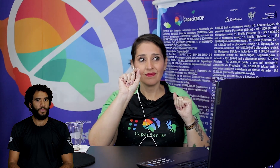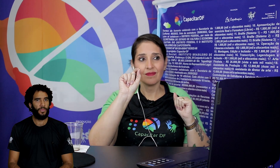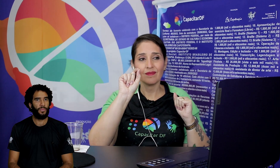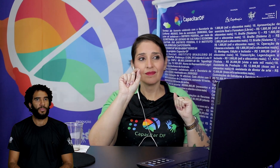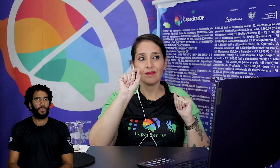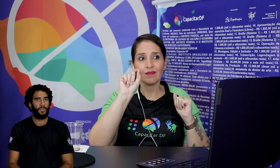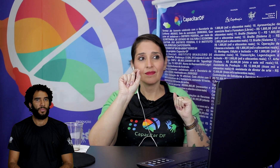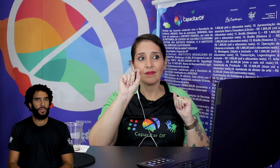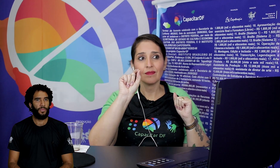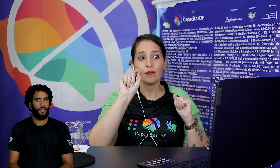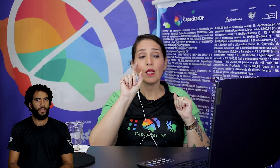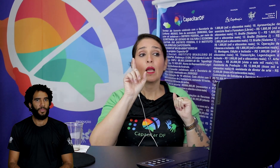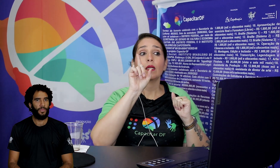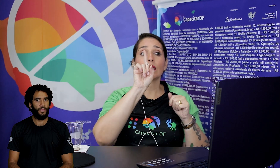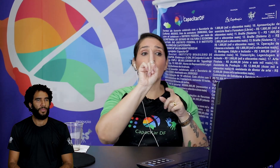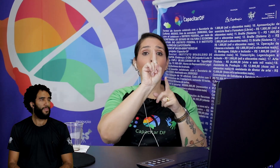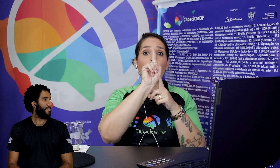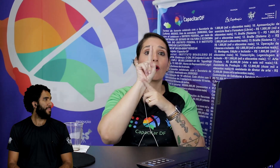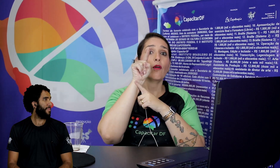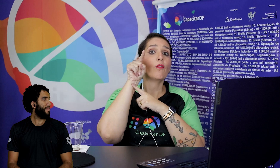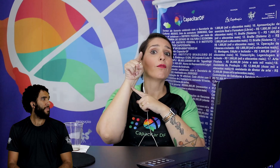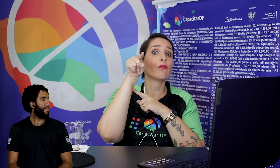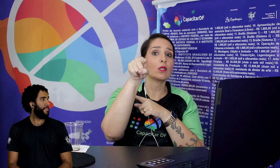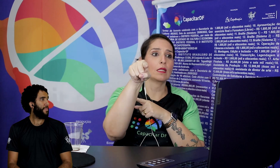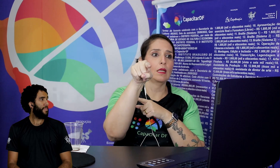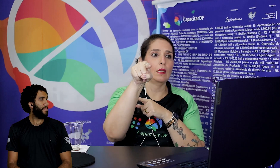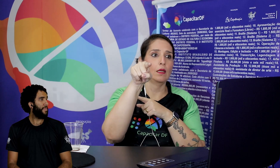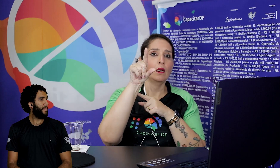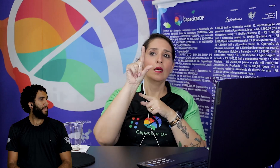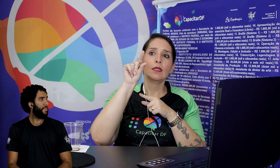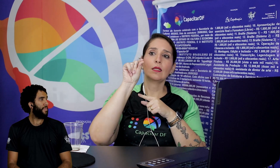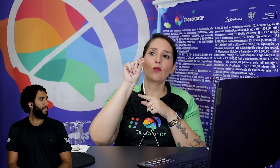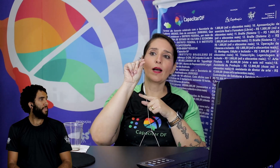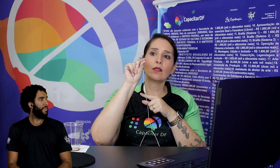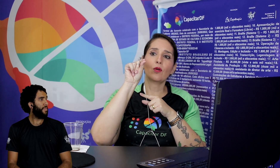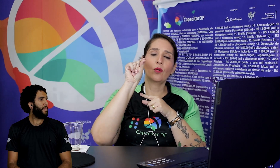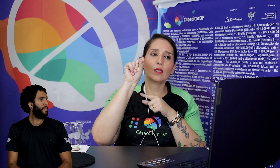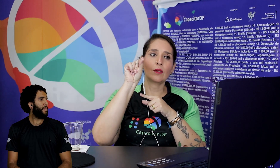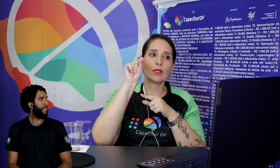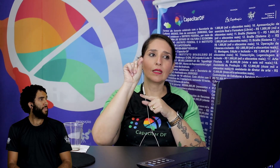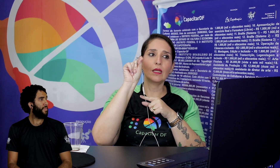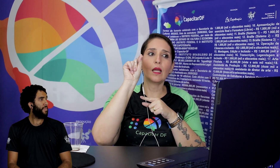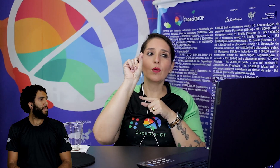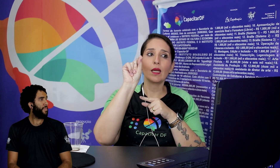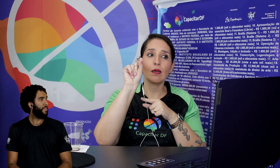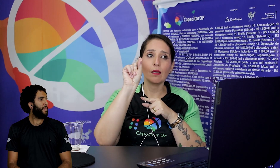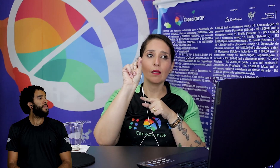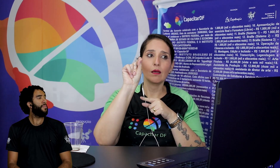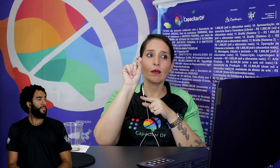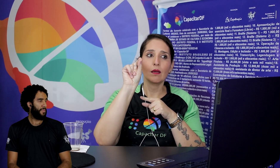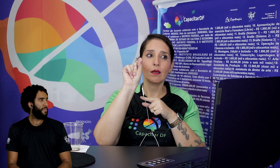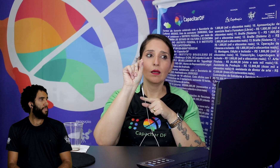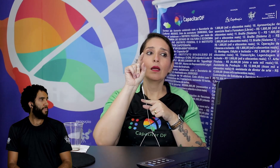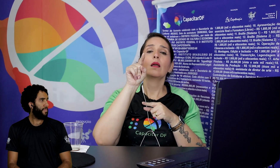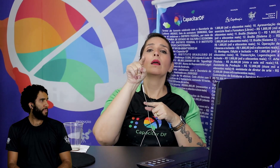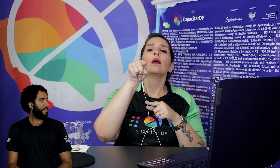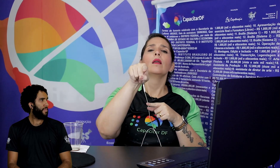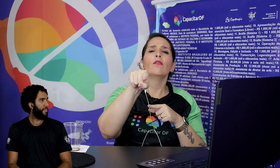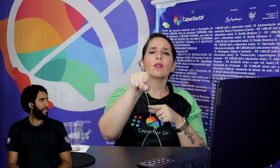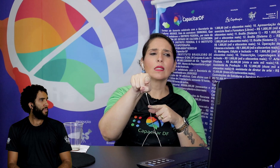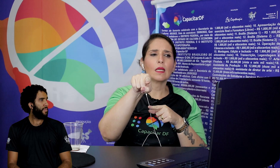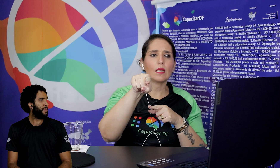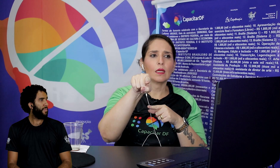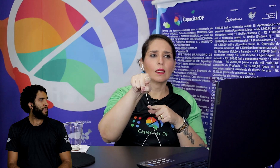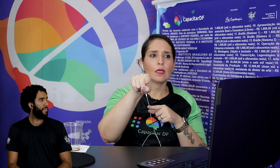era, e você? Então, ó, você. Se eu faço com o dedo assim, é o quê? O quê?